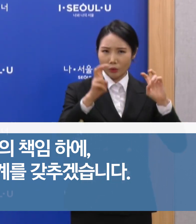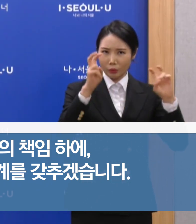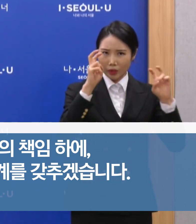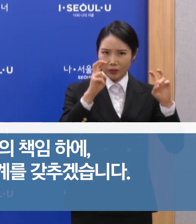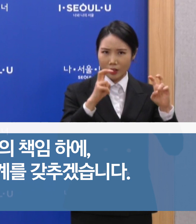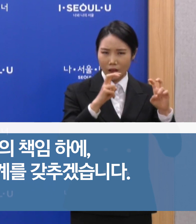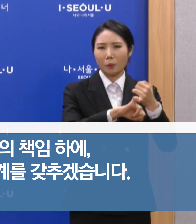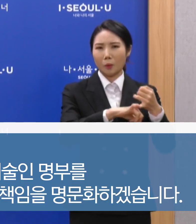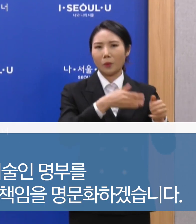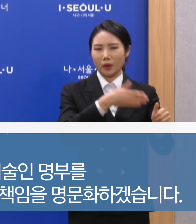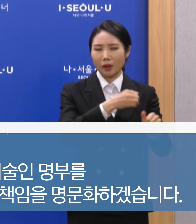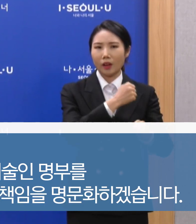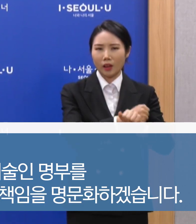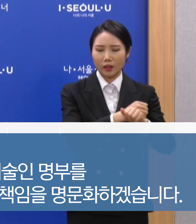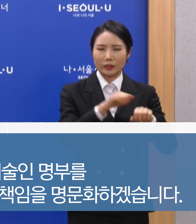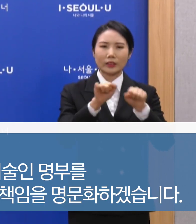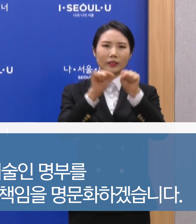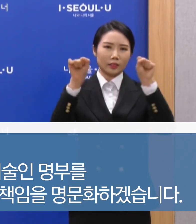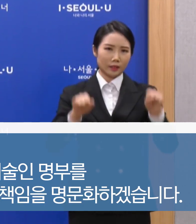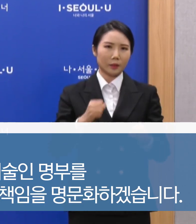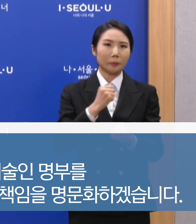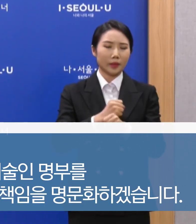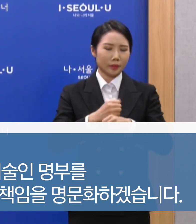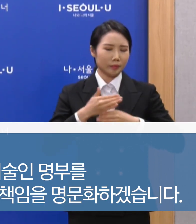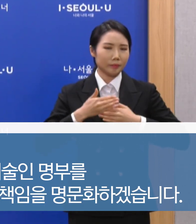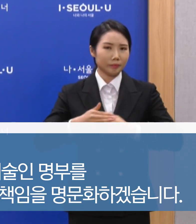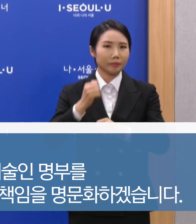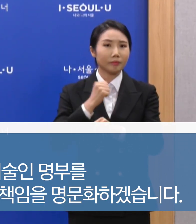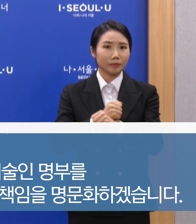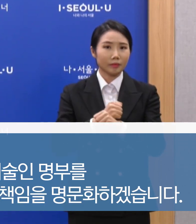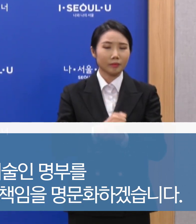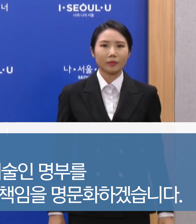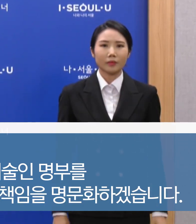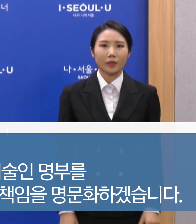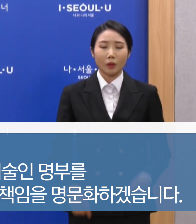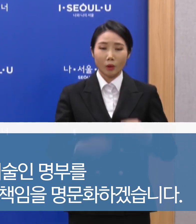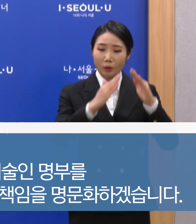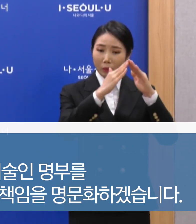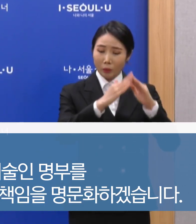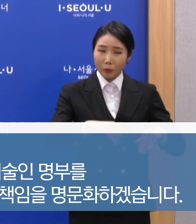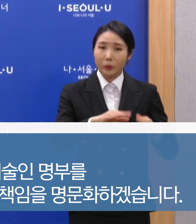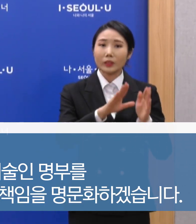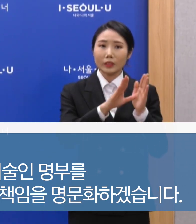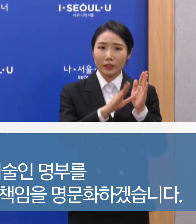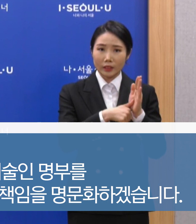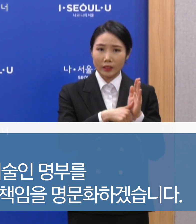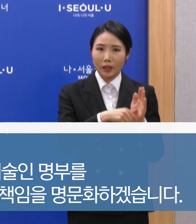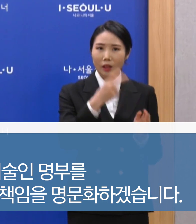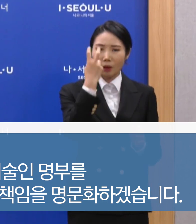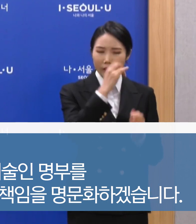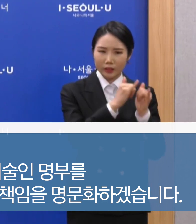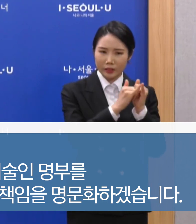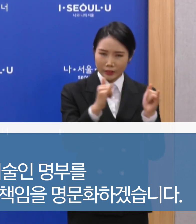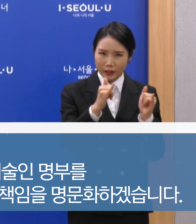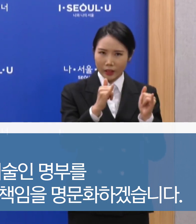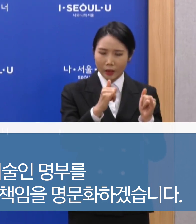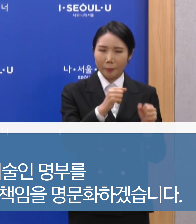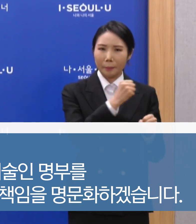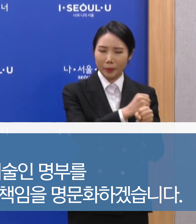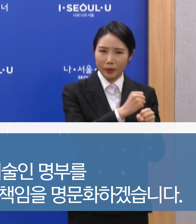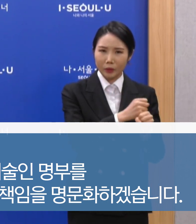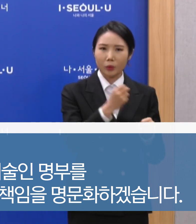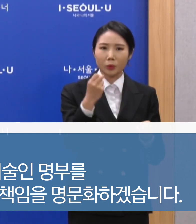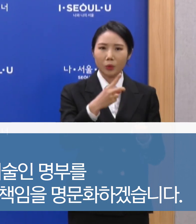갖추겠습니다. 공사 허가 시에 총괄 관리 조직 구성, 현장 배치 건설 기술인 명부를